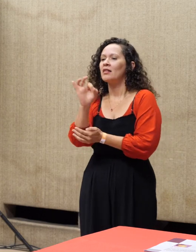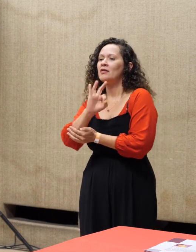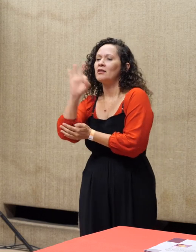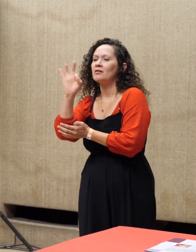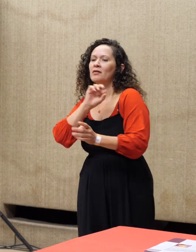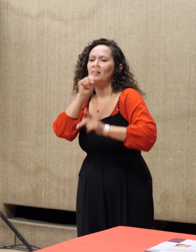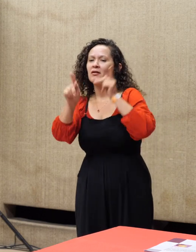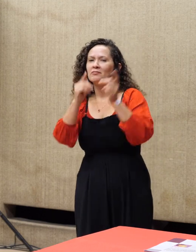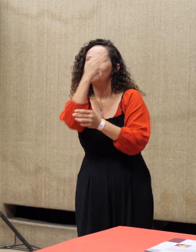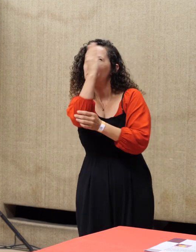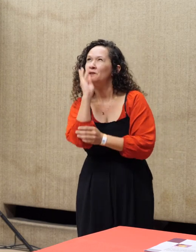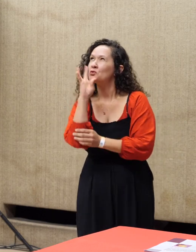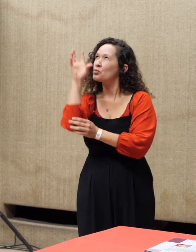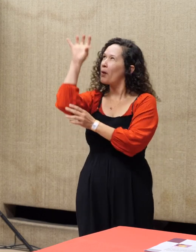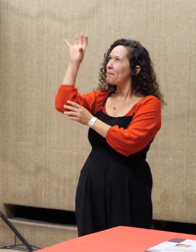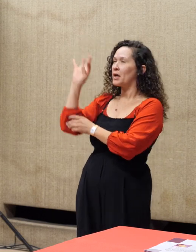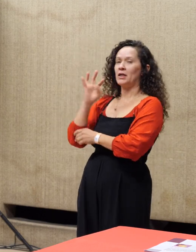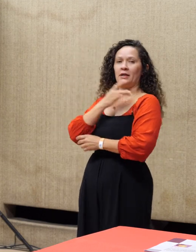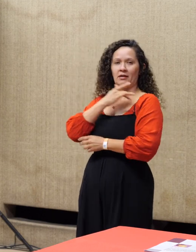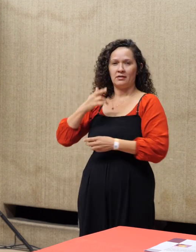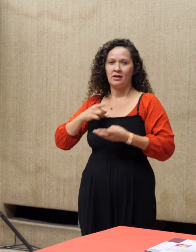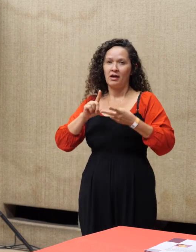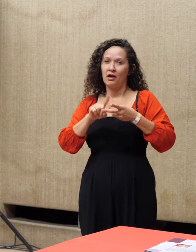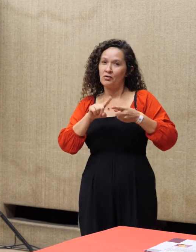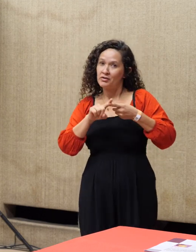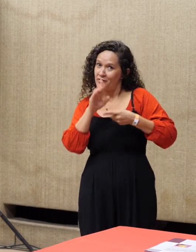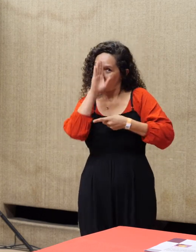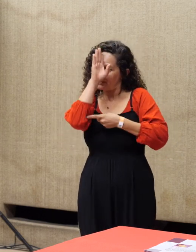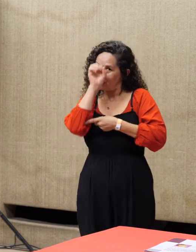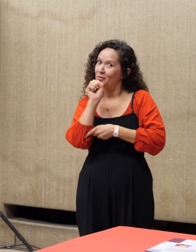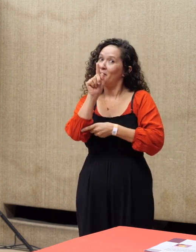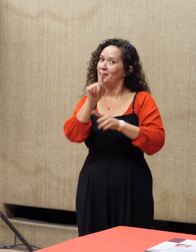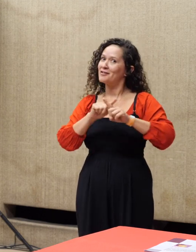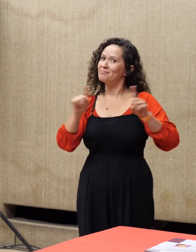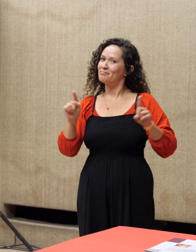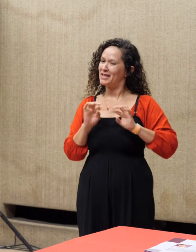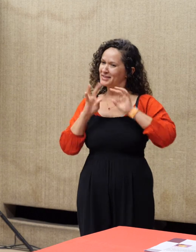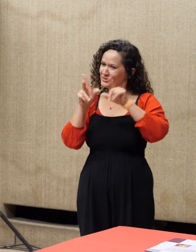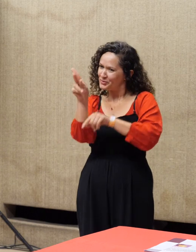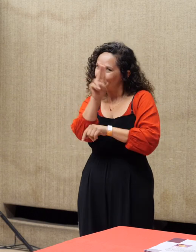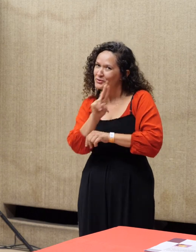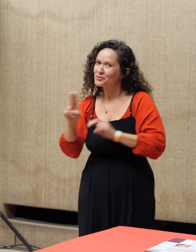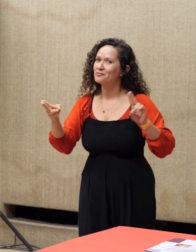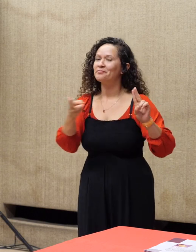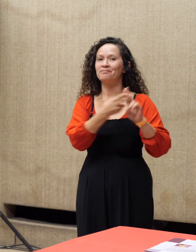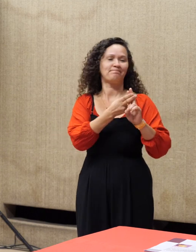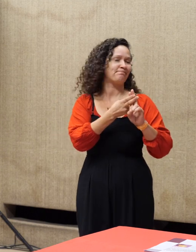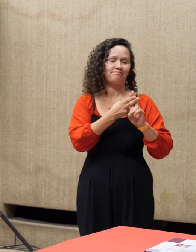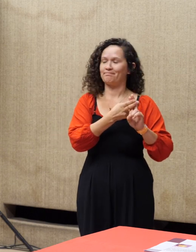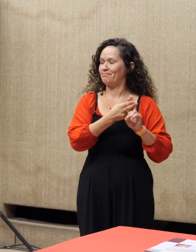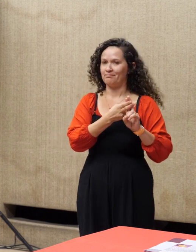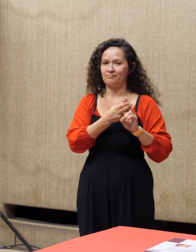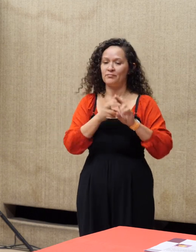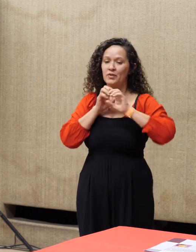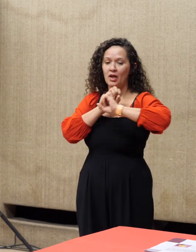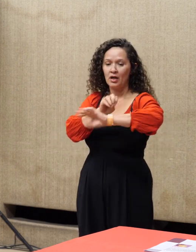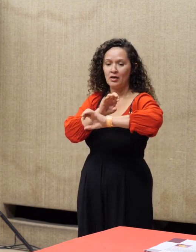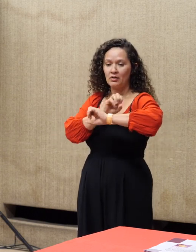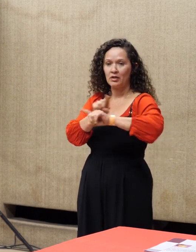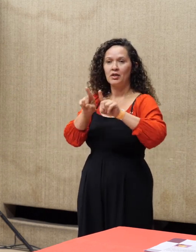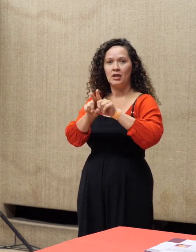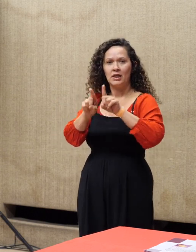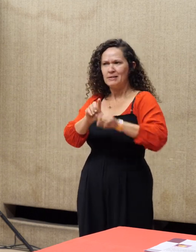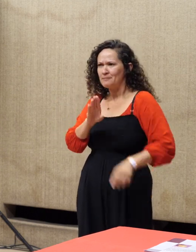da população brasileira. A saúde é fundamental, mas ela não atinge 100%. A educação